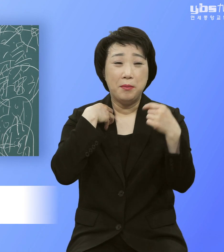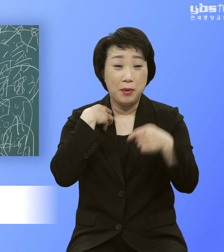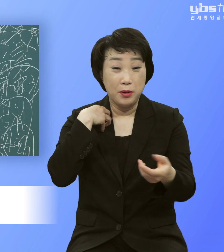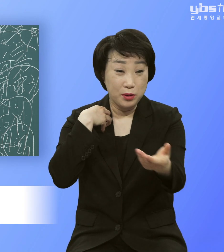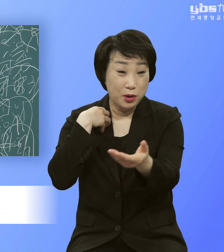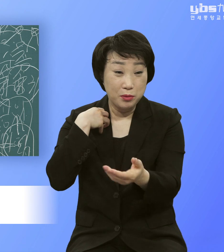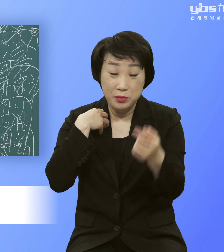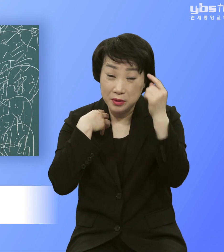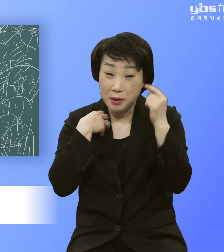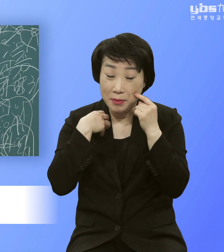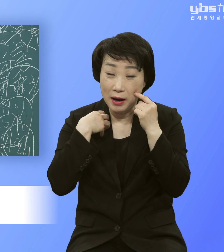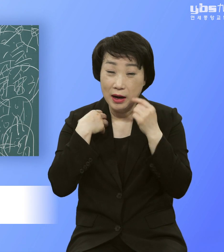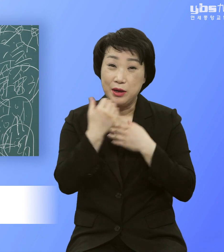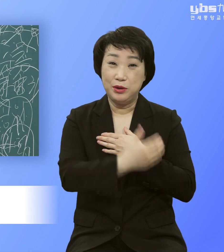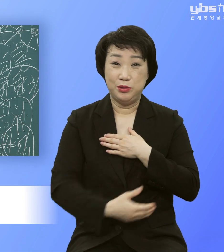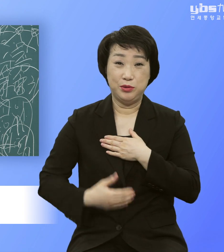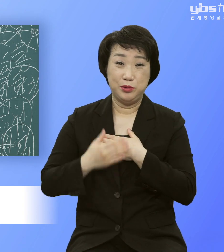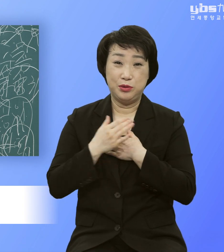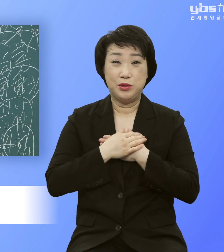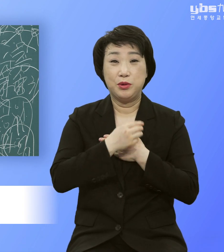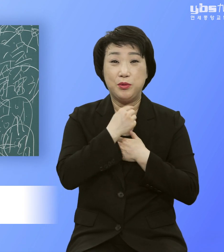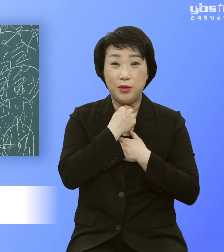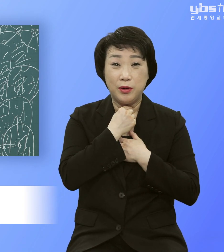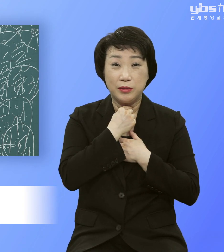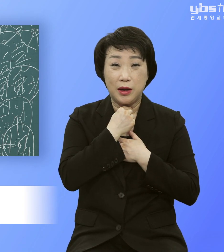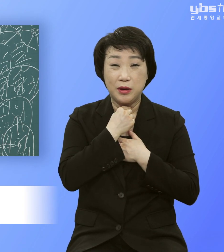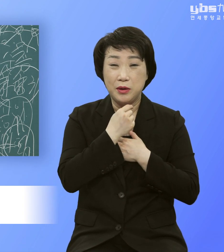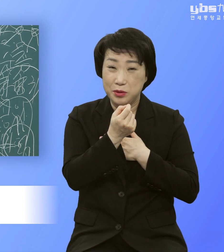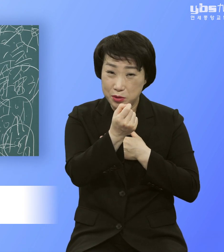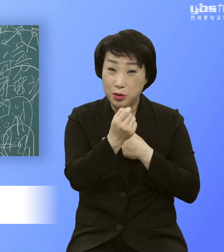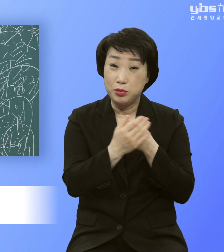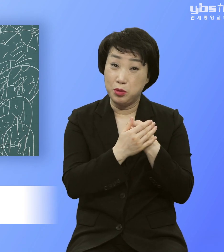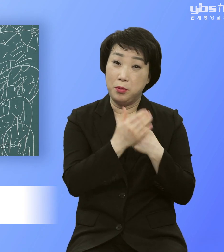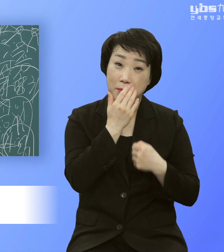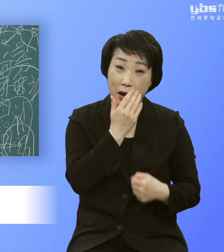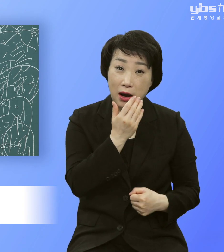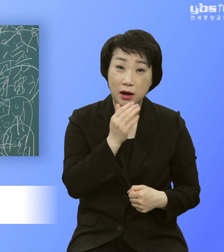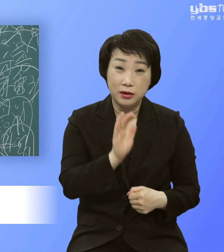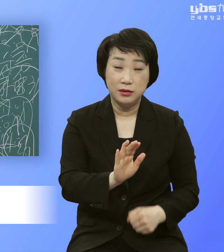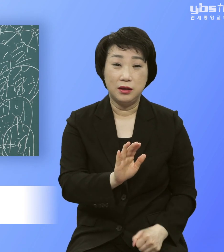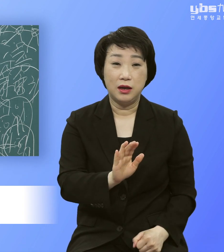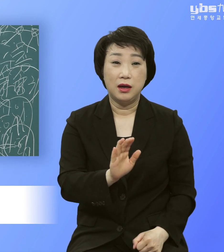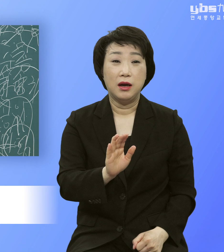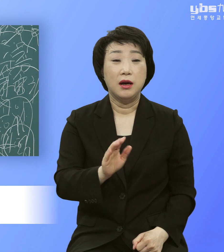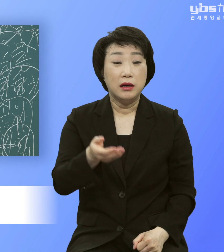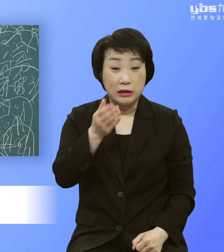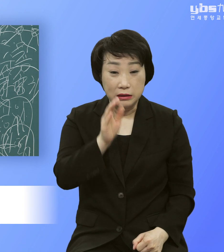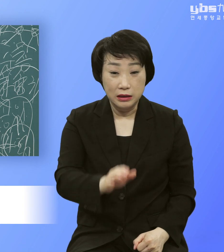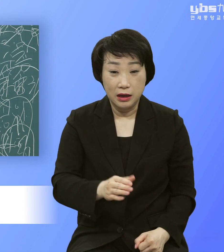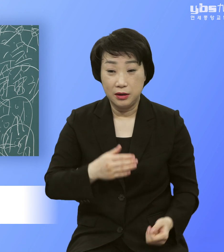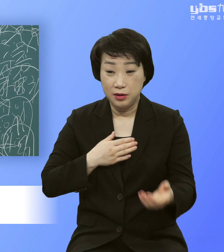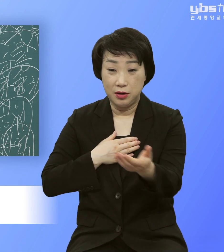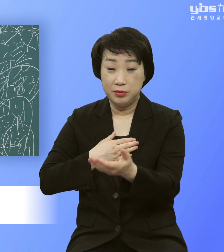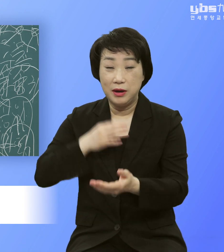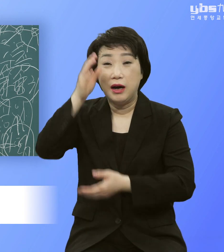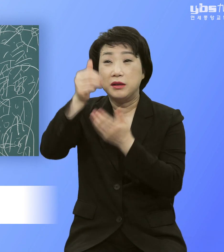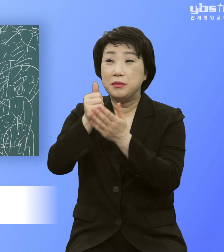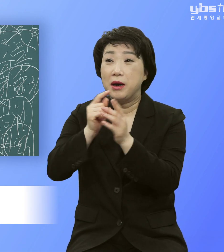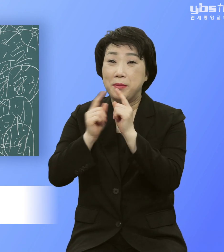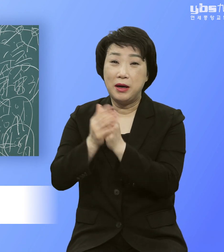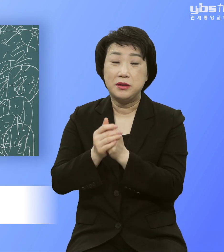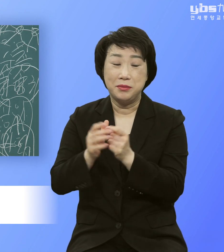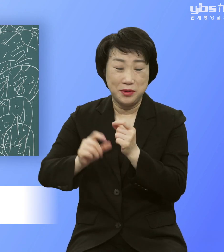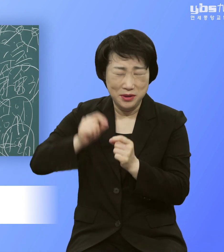하는가? 육신이 원하는 것을 조금 해줄 수 있어. 그러나 하나님